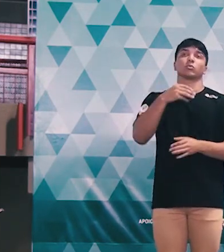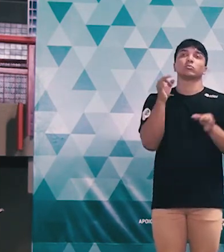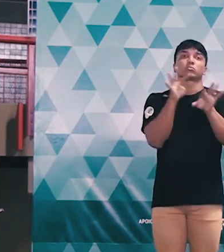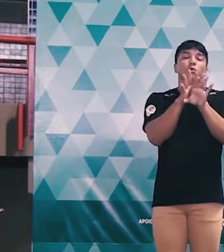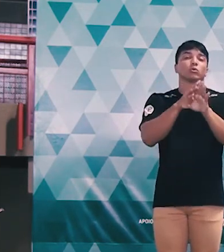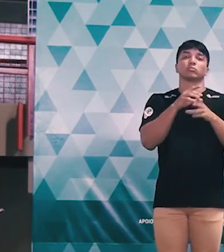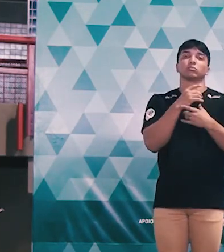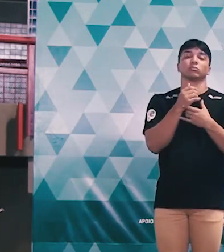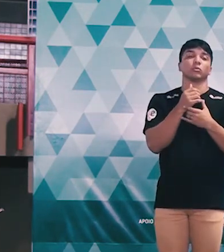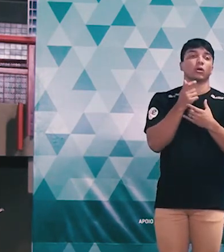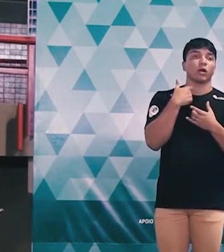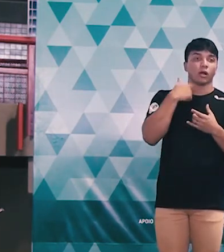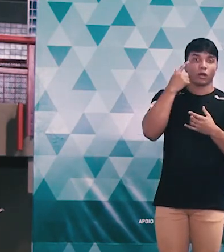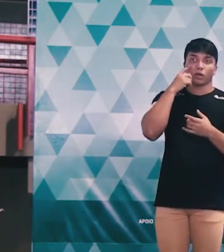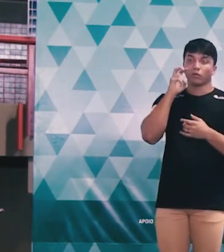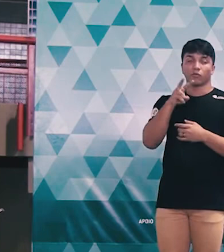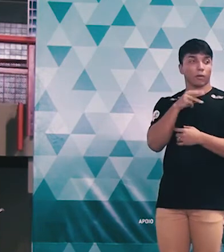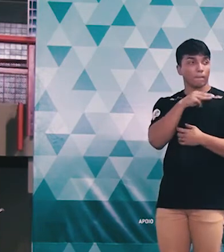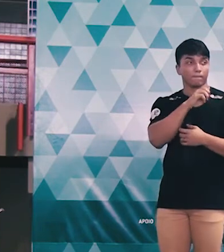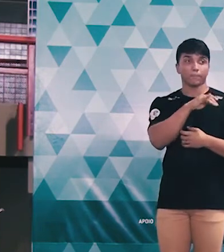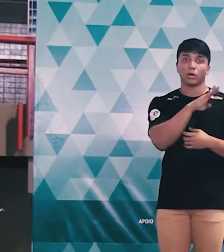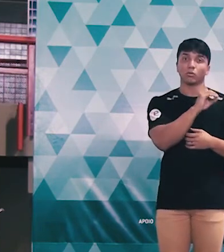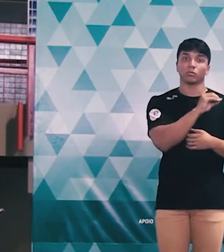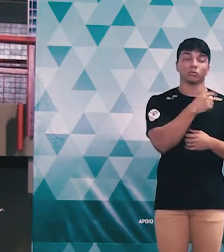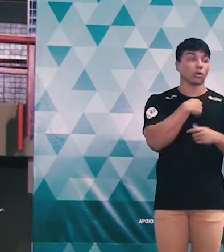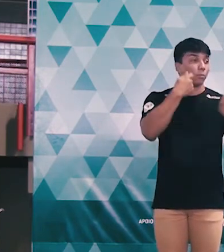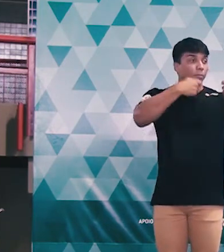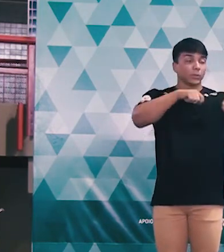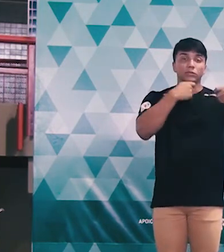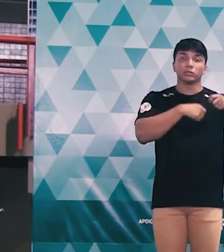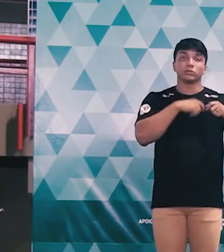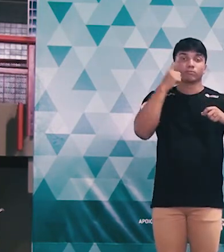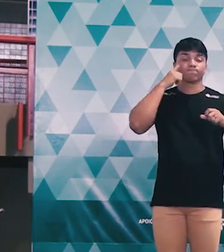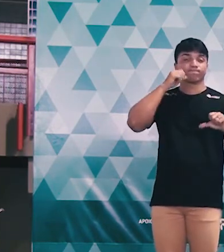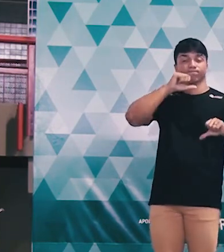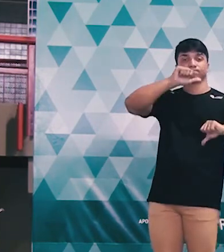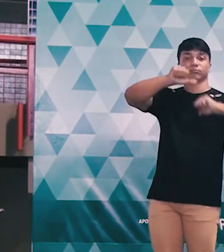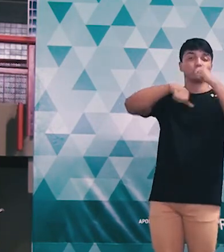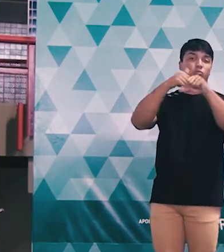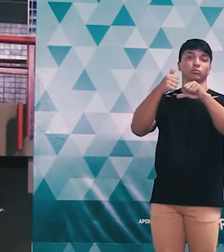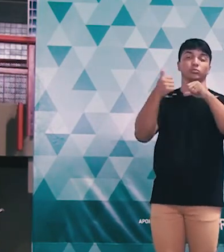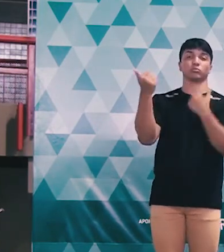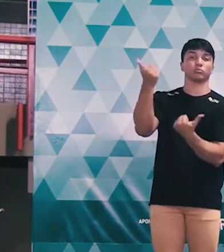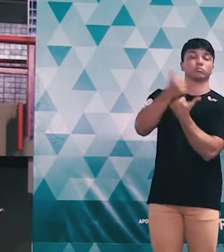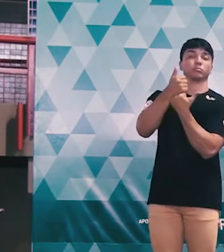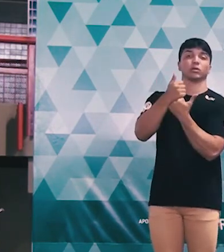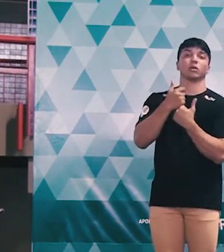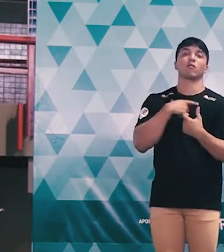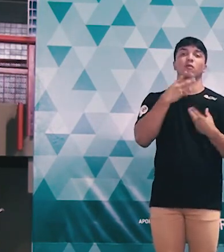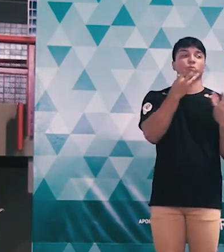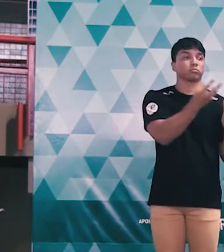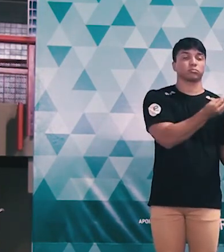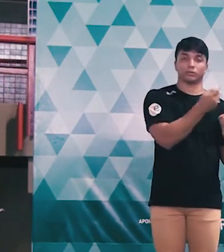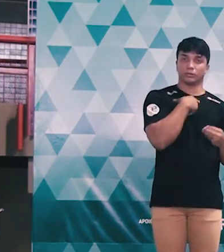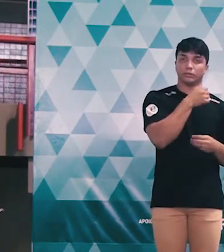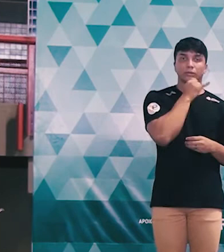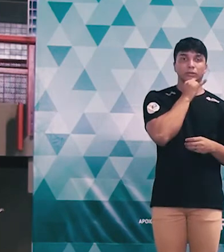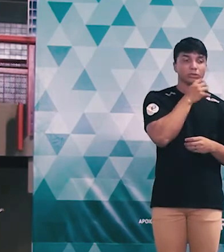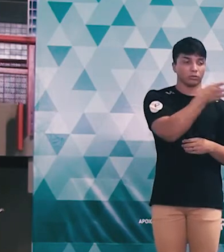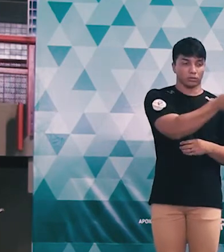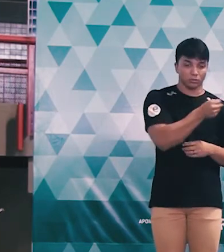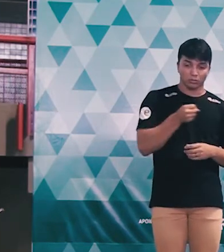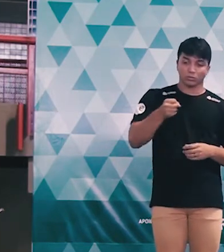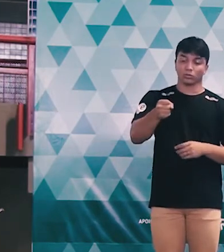jogo, aí ele olha para o banco e diz o seguinte: eu tenho que fazer alguma substituição, então eu vou colocar na